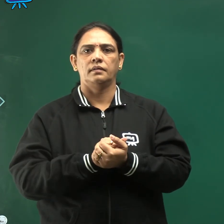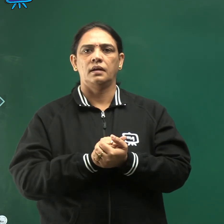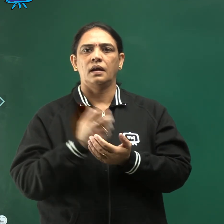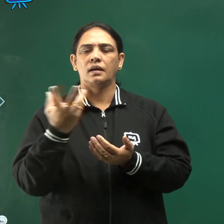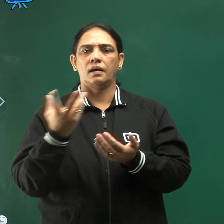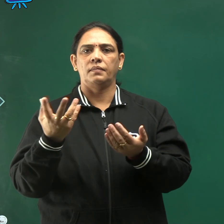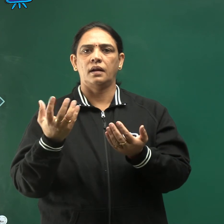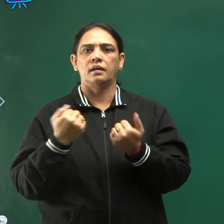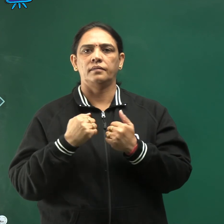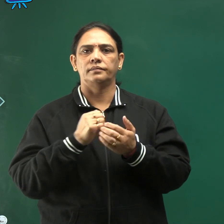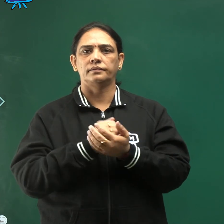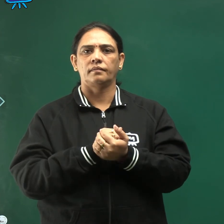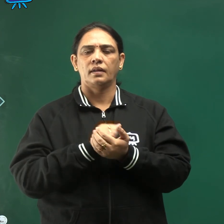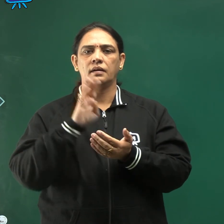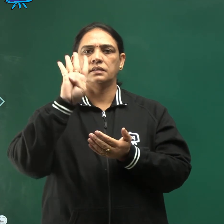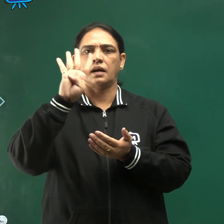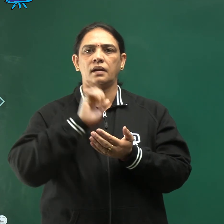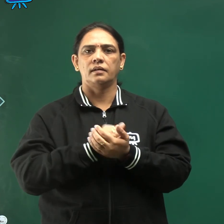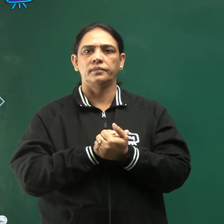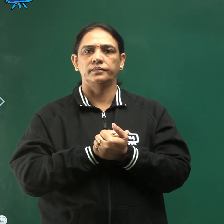कितना मिला? 4।